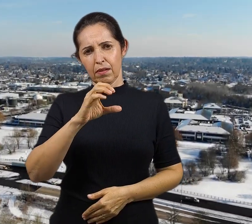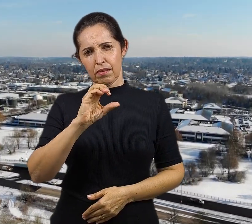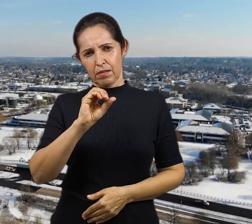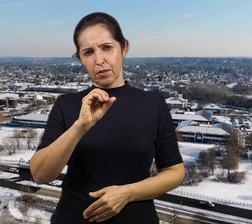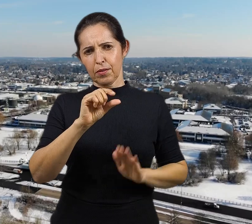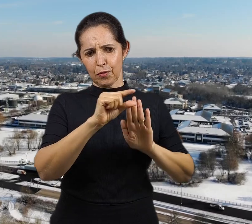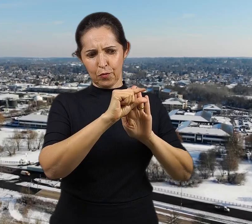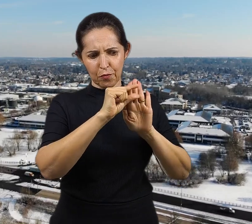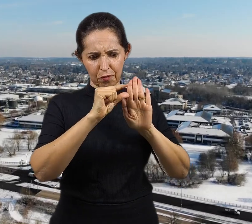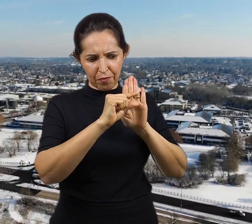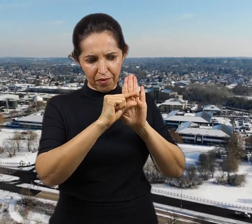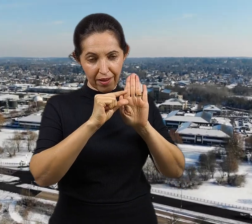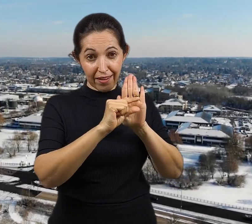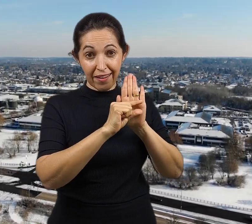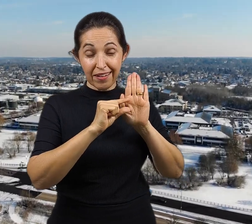verbos, aliás, que nos fazem